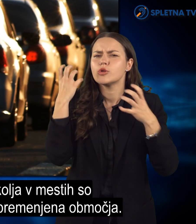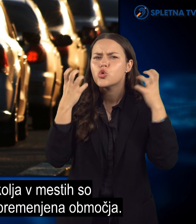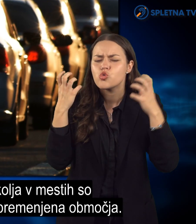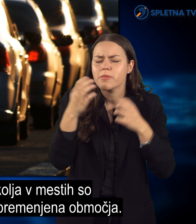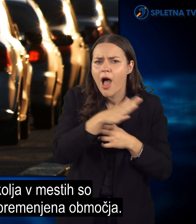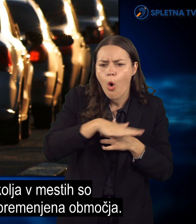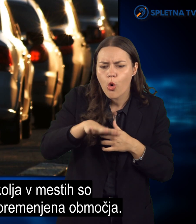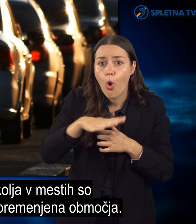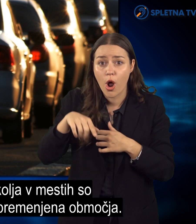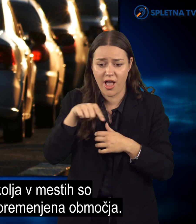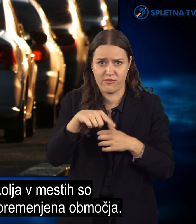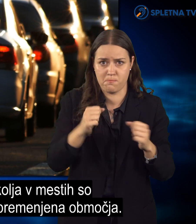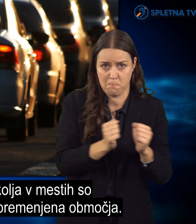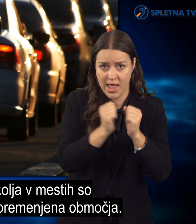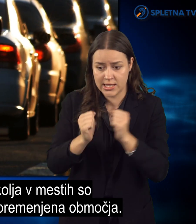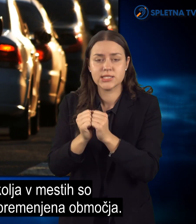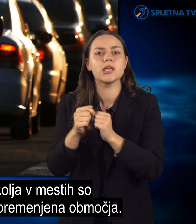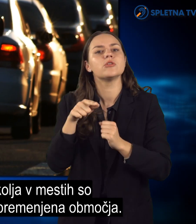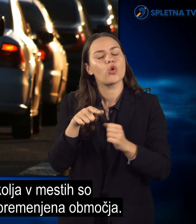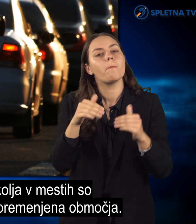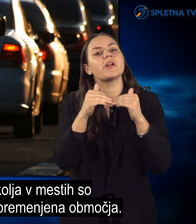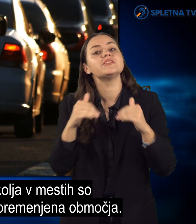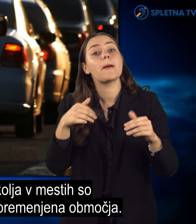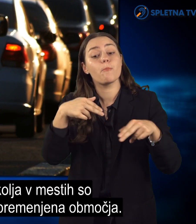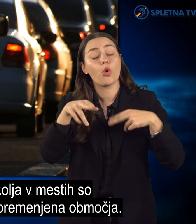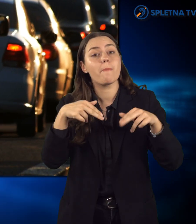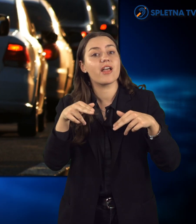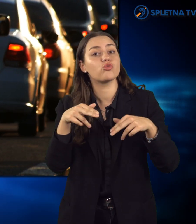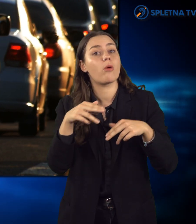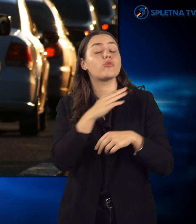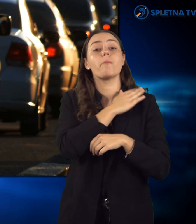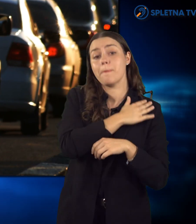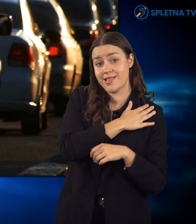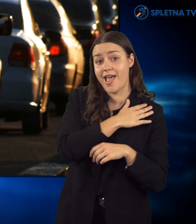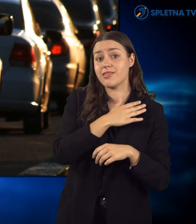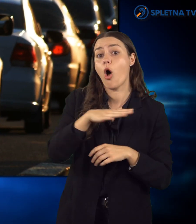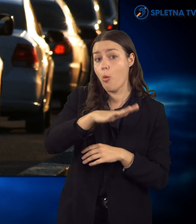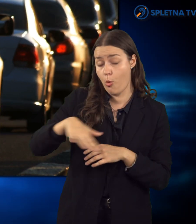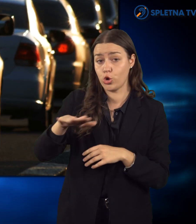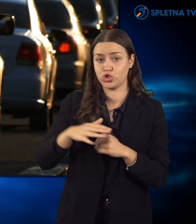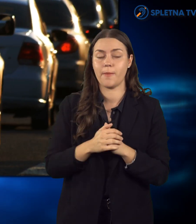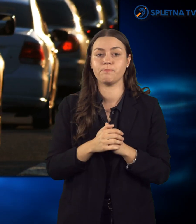Najbolj hrupna okolja v mestih so predvsem prometno obremenjena območja.